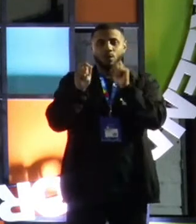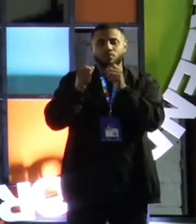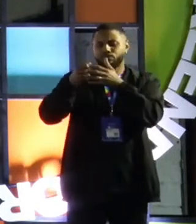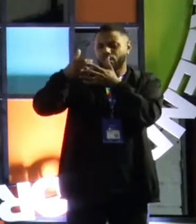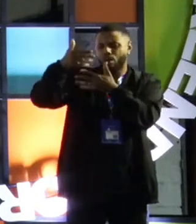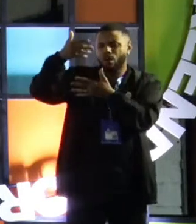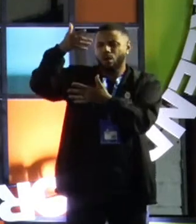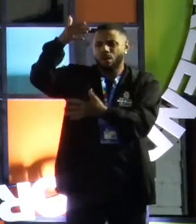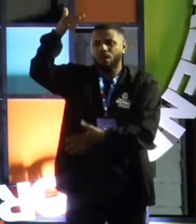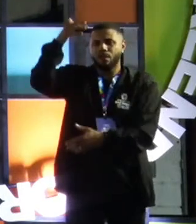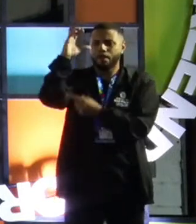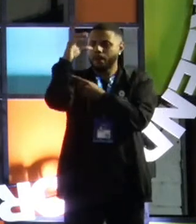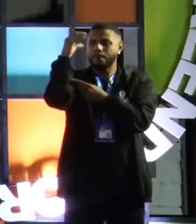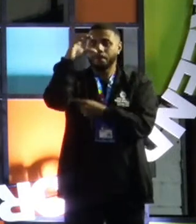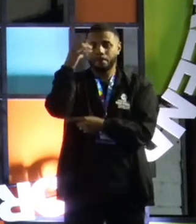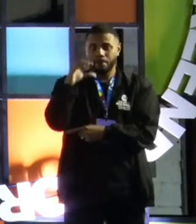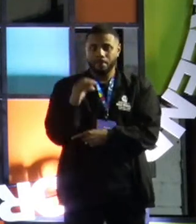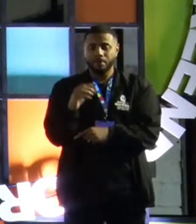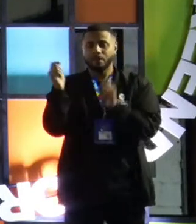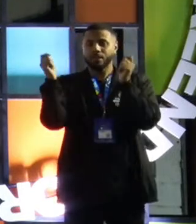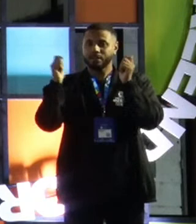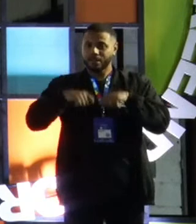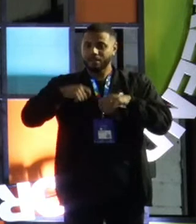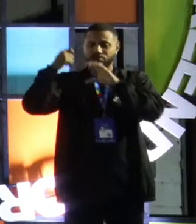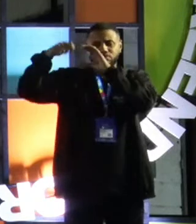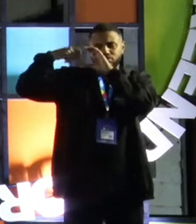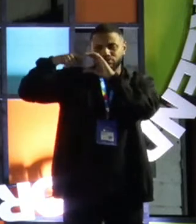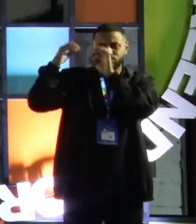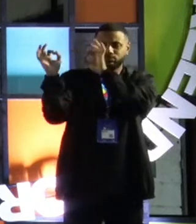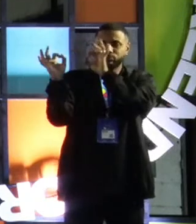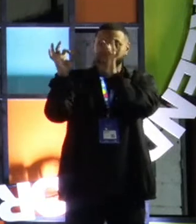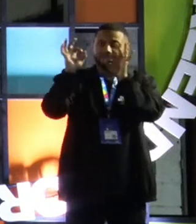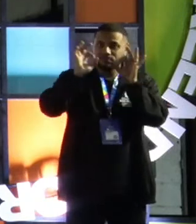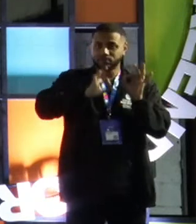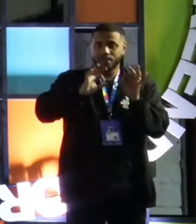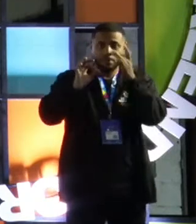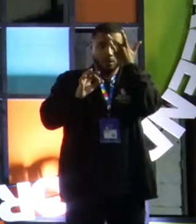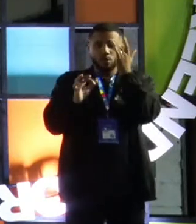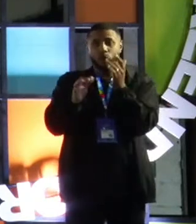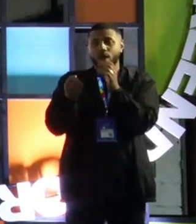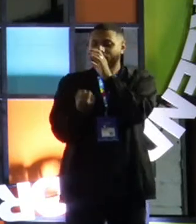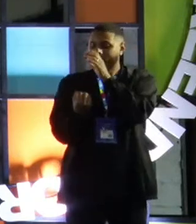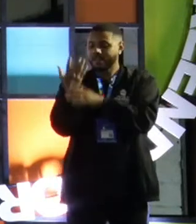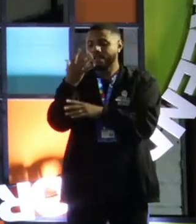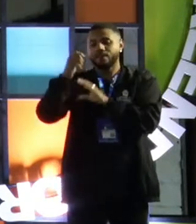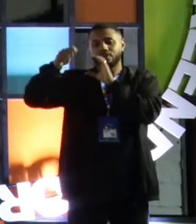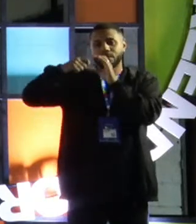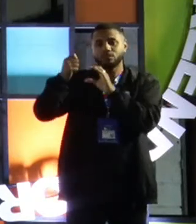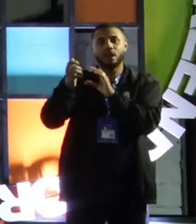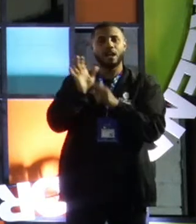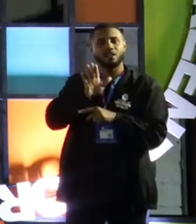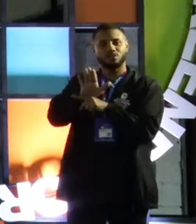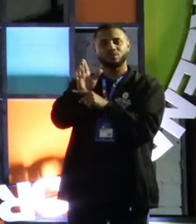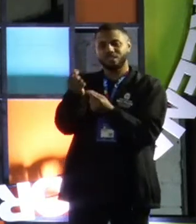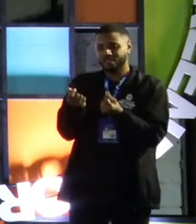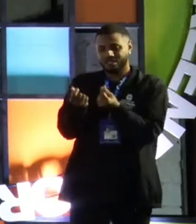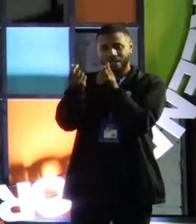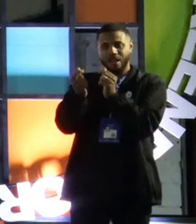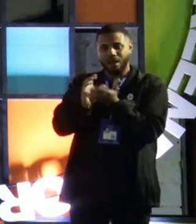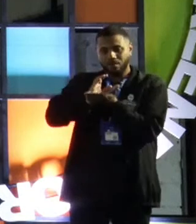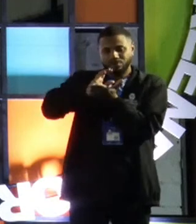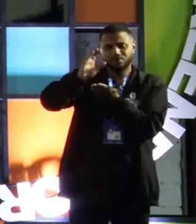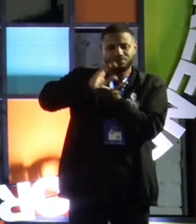plataforma fazendo vídeo. A plataforma quer monetizar quem está criando esses vídeos porque está chamando muita